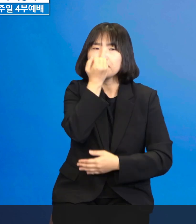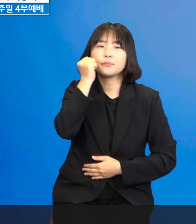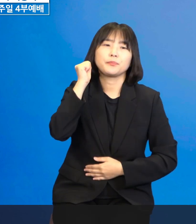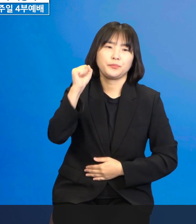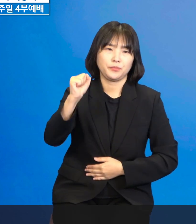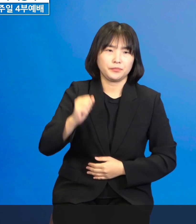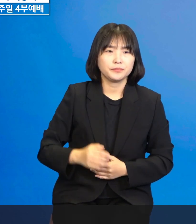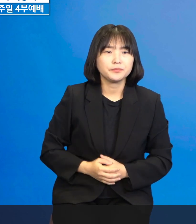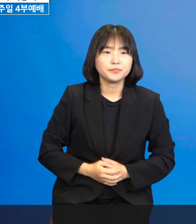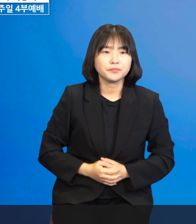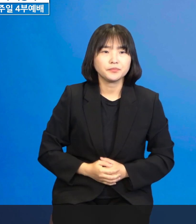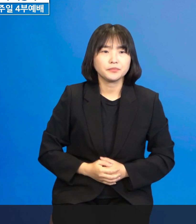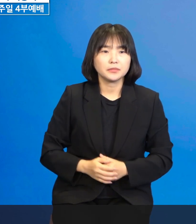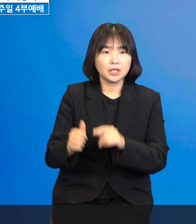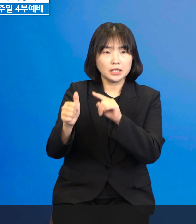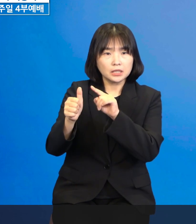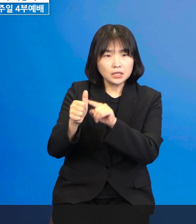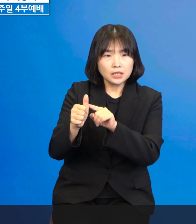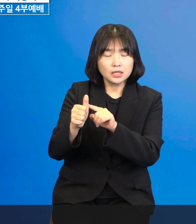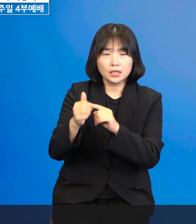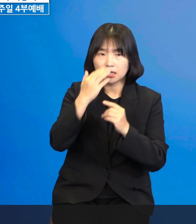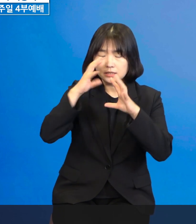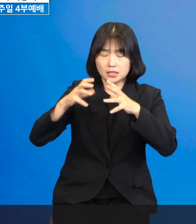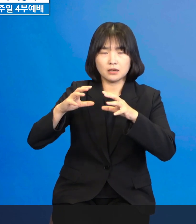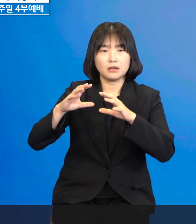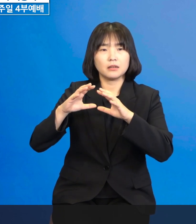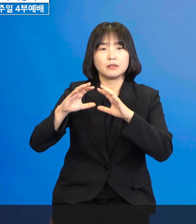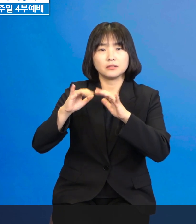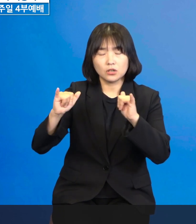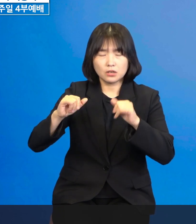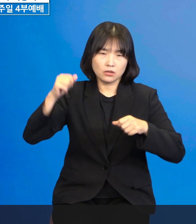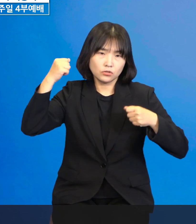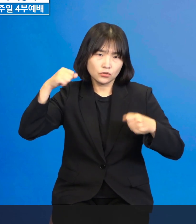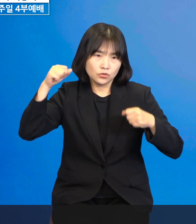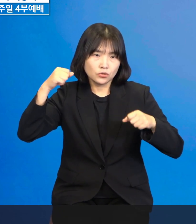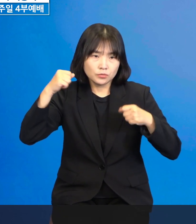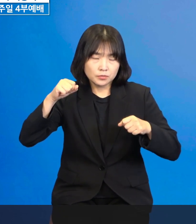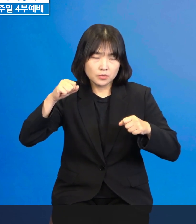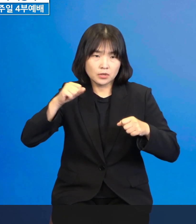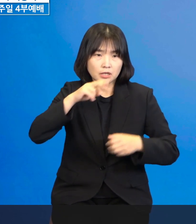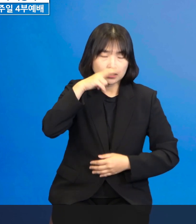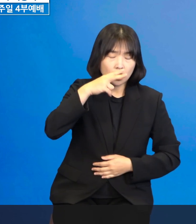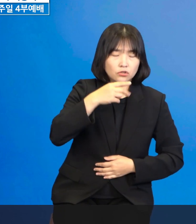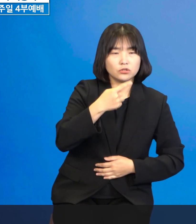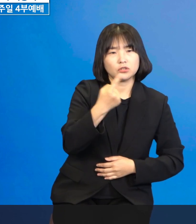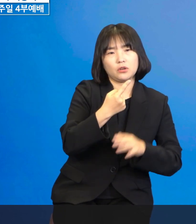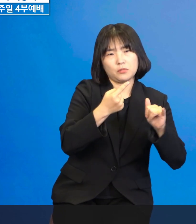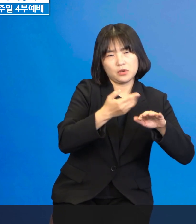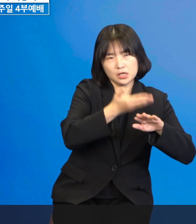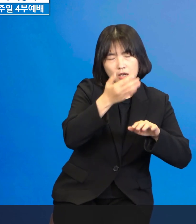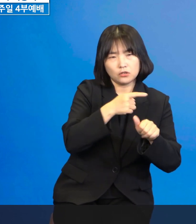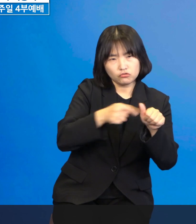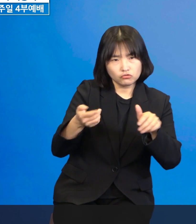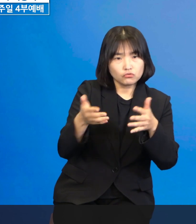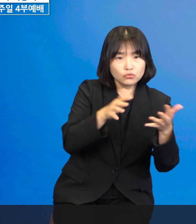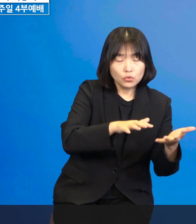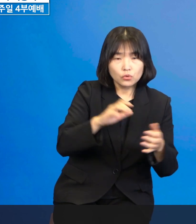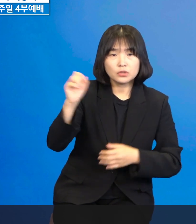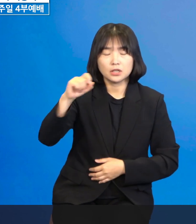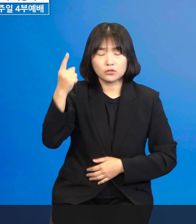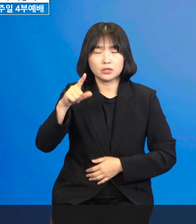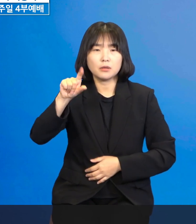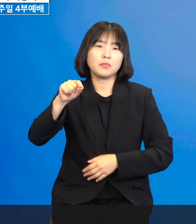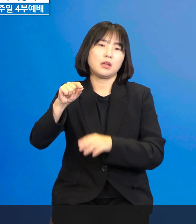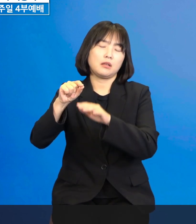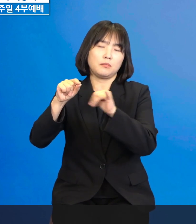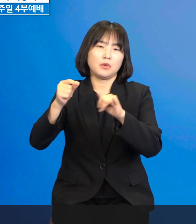하지 않겠습니까? 그가 바로 이스라엘 백성이 춤을 추면서 사울은 수천 명을 죽이고 다윗은